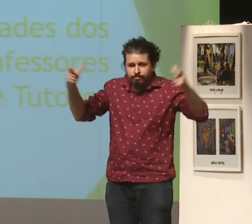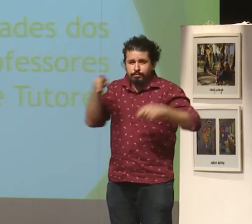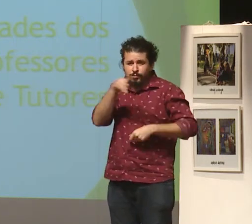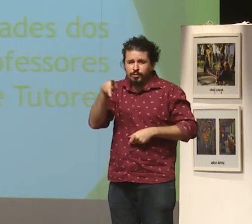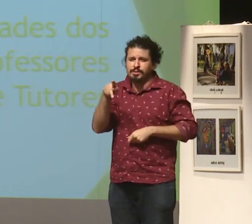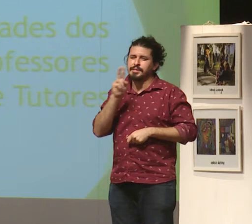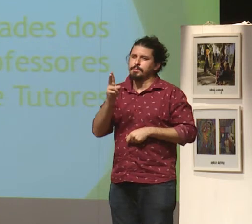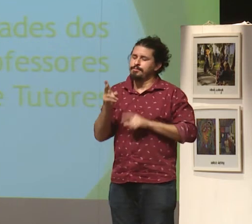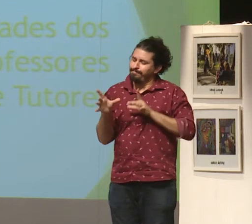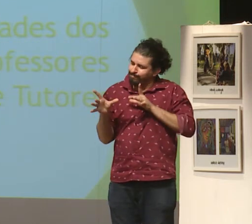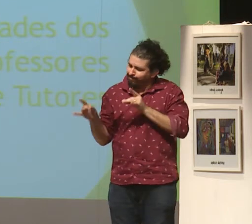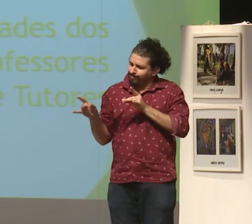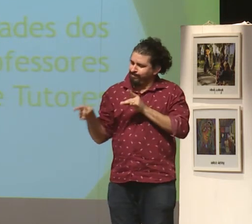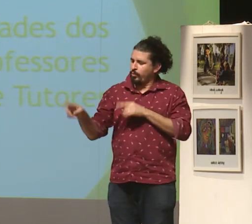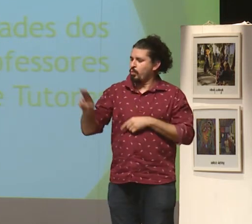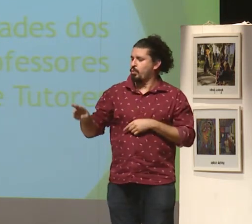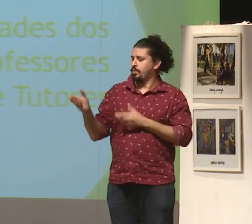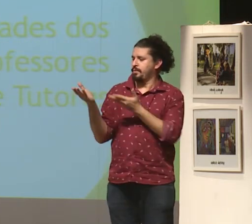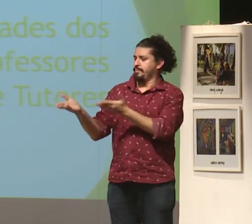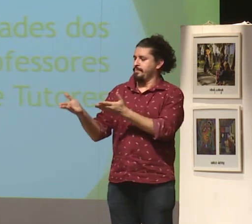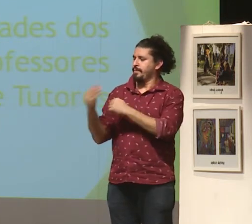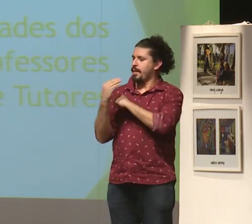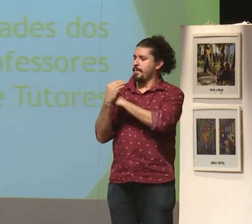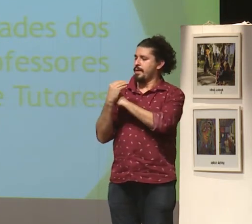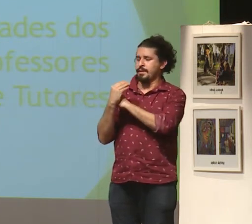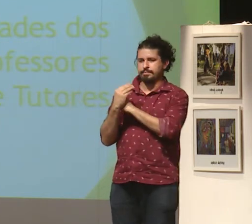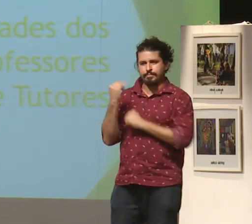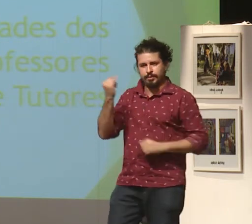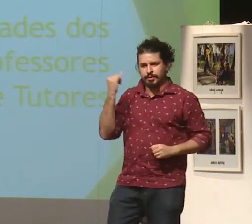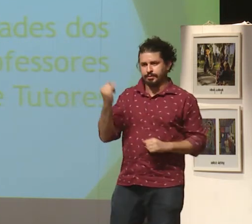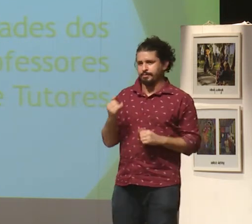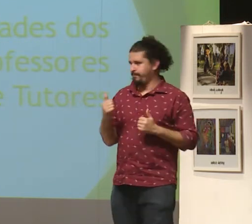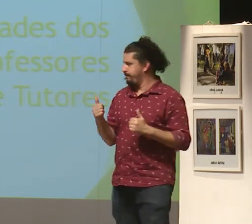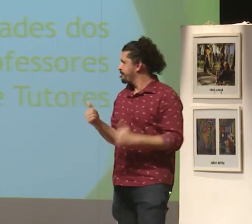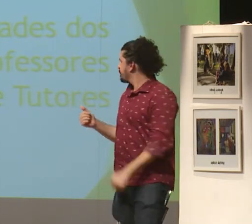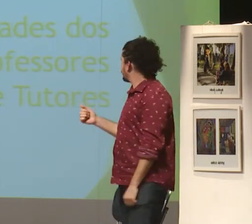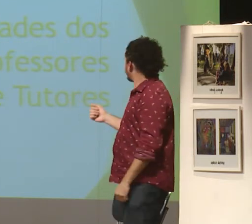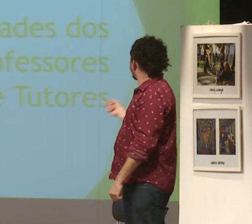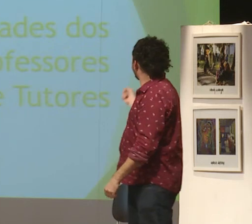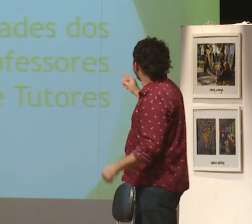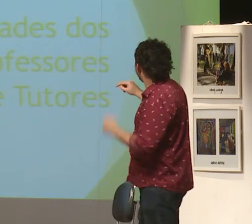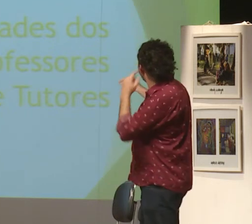que os professores, realmente tomem para si a câmera, né? E fiquem como parte de vocês.